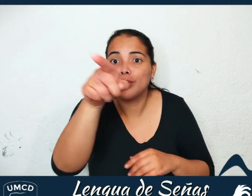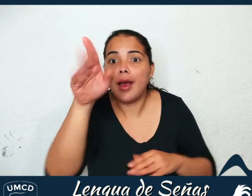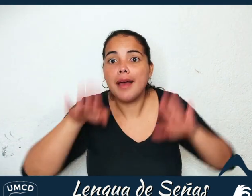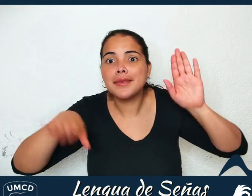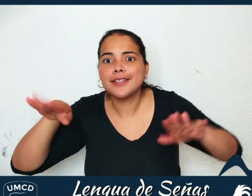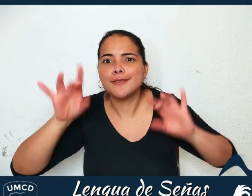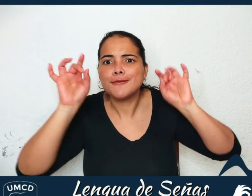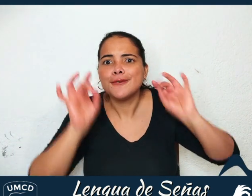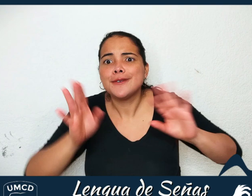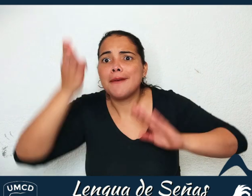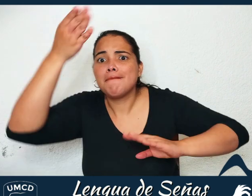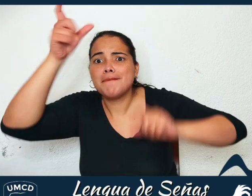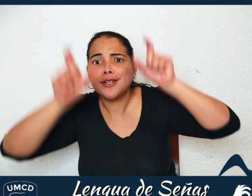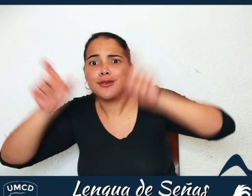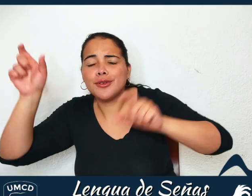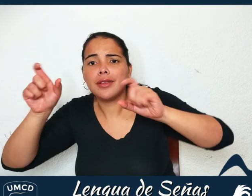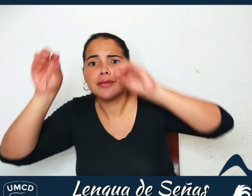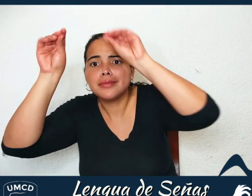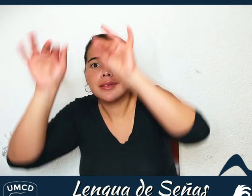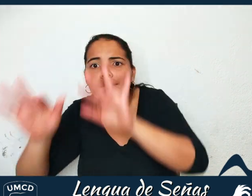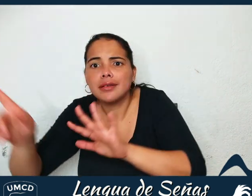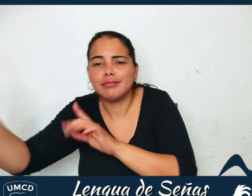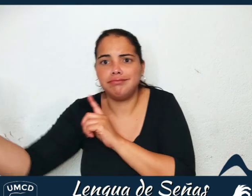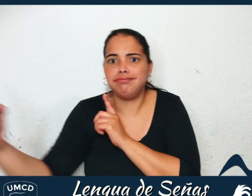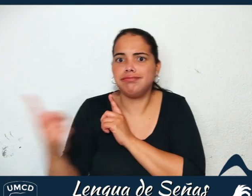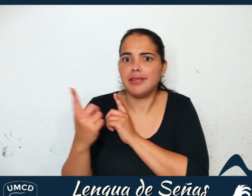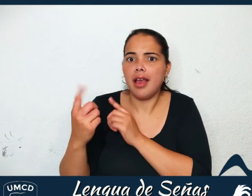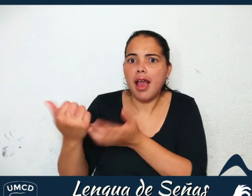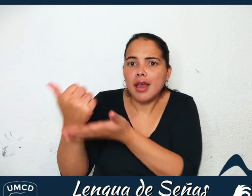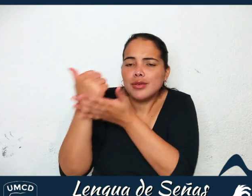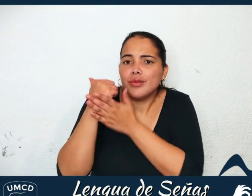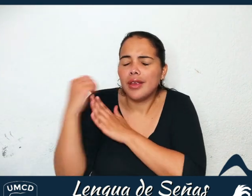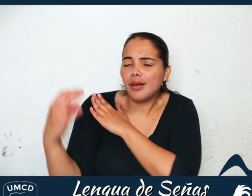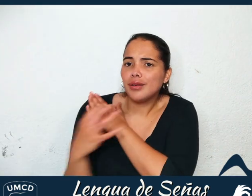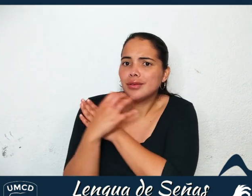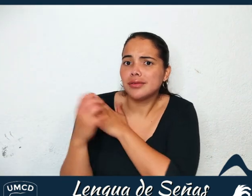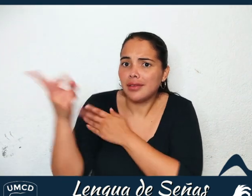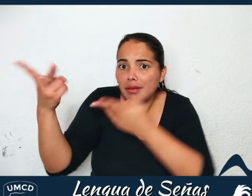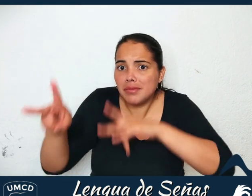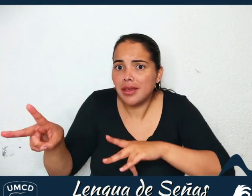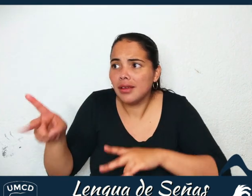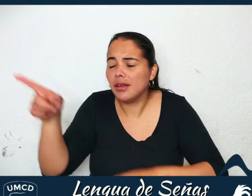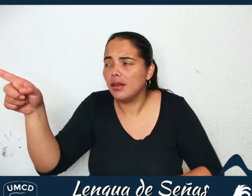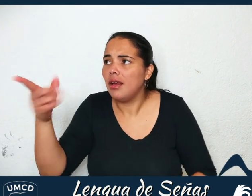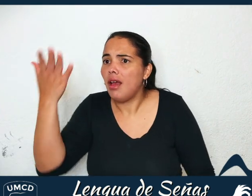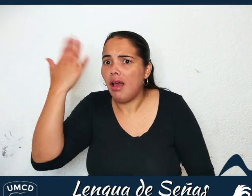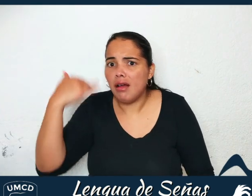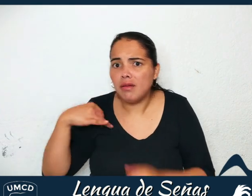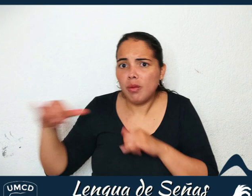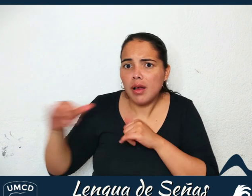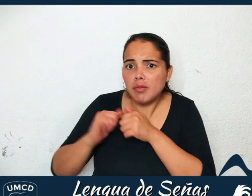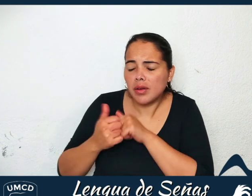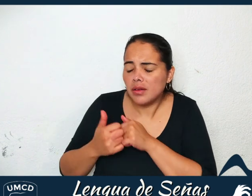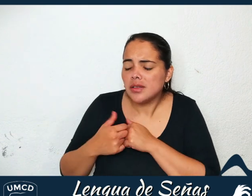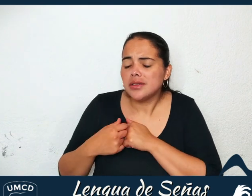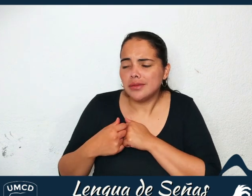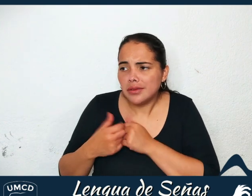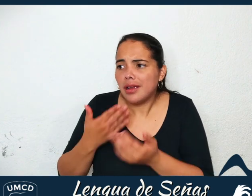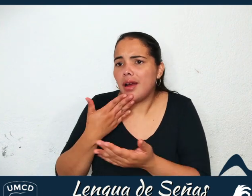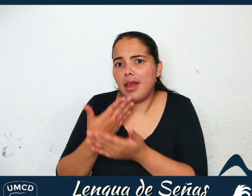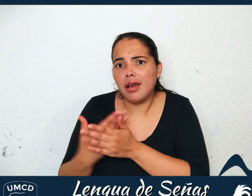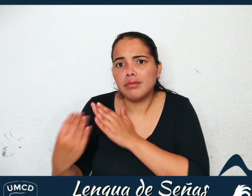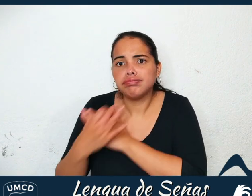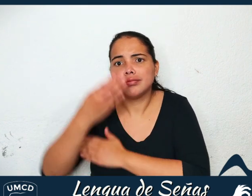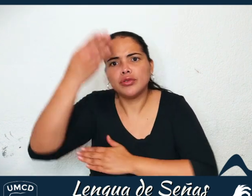por decirlo así, en esta academia en donde aprendemos a ser consolados para poder consolar